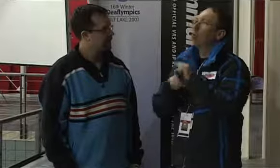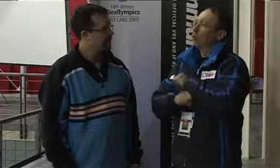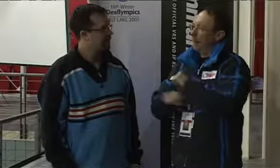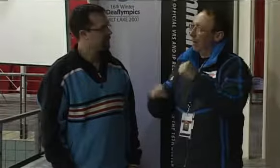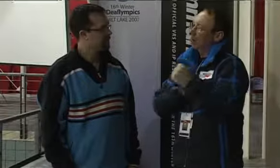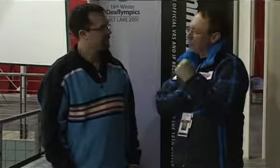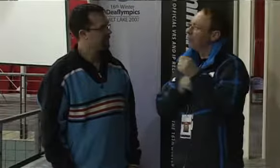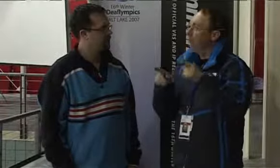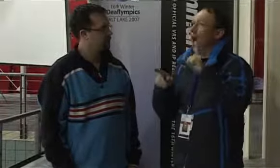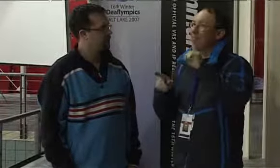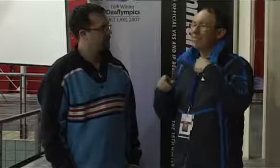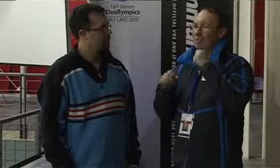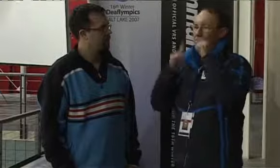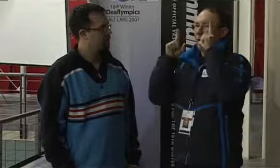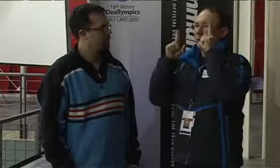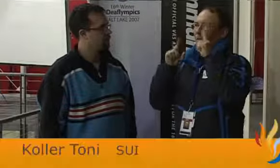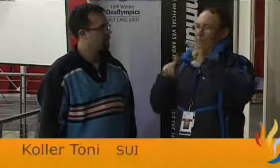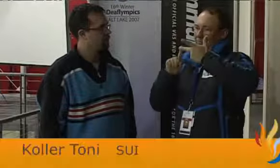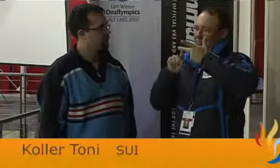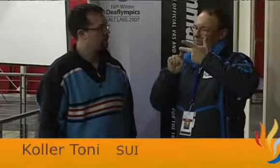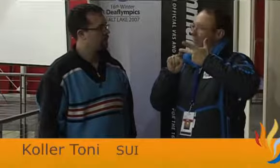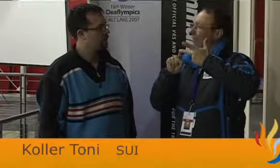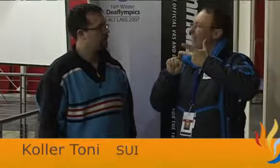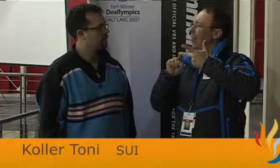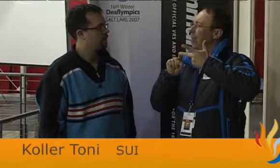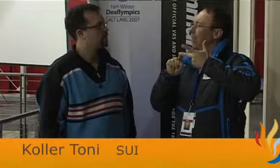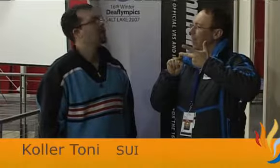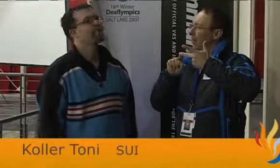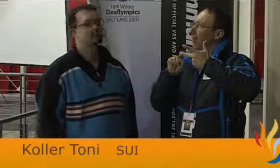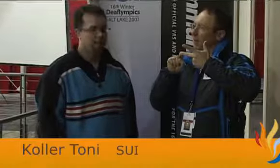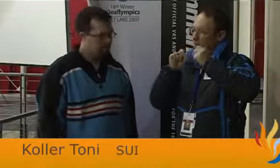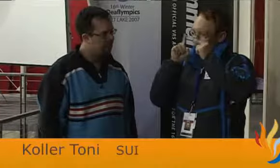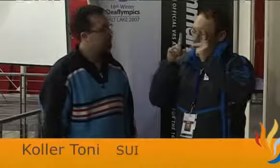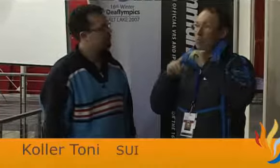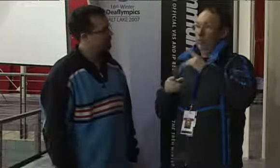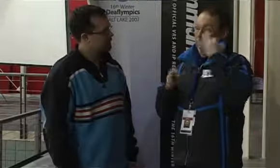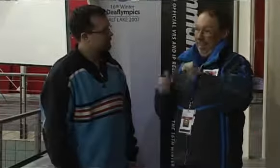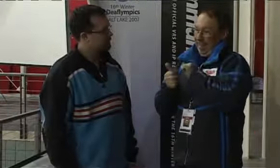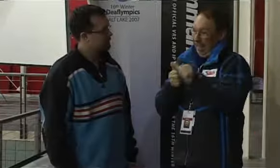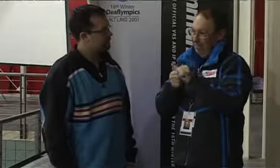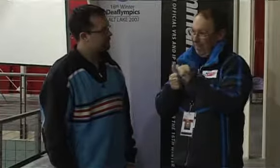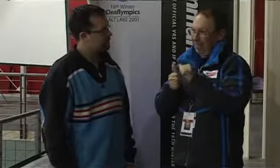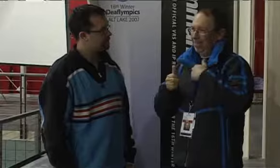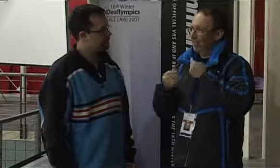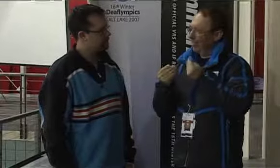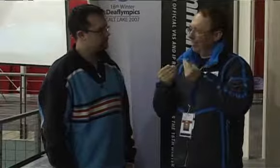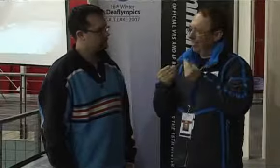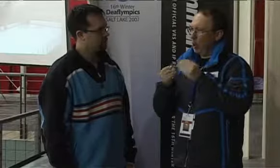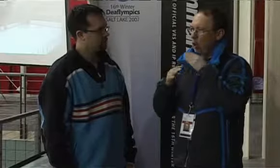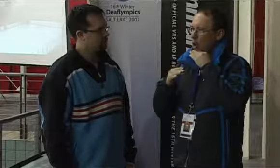die Abfahrt unsere Königsdisziplin ist. Ich bin allerdings über die dritte Medaille von Philipp sehr überrascht. Während